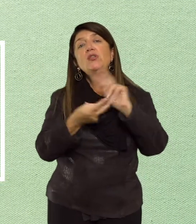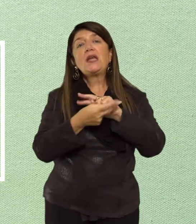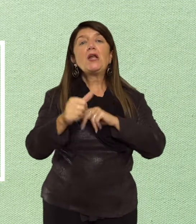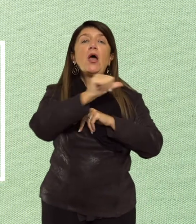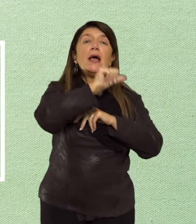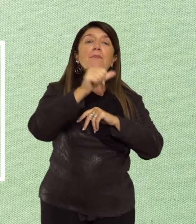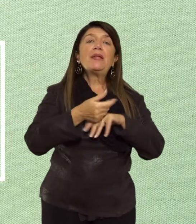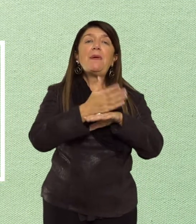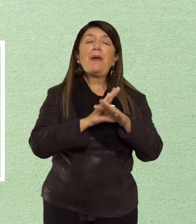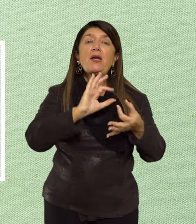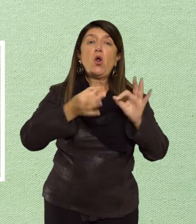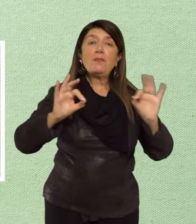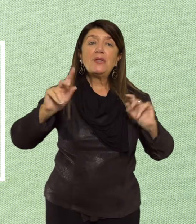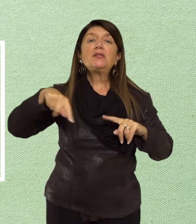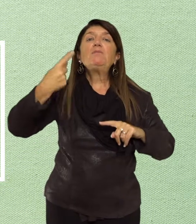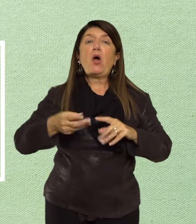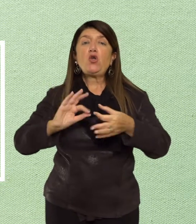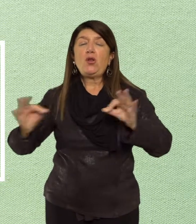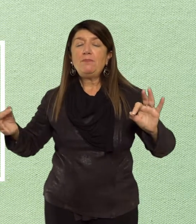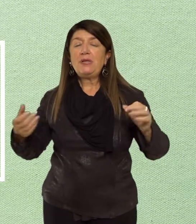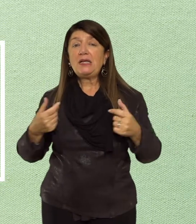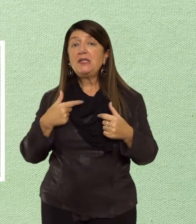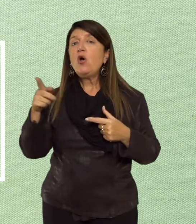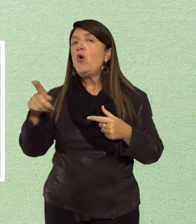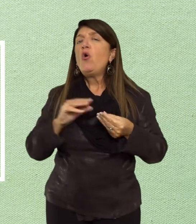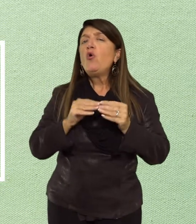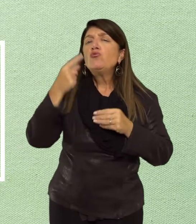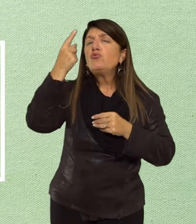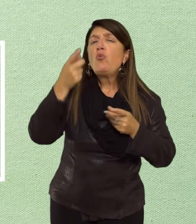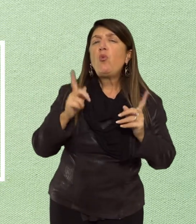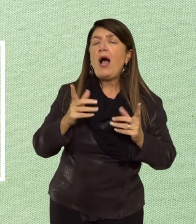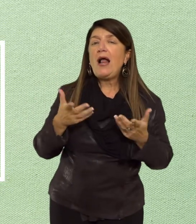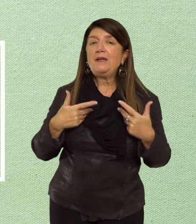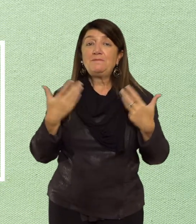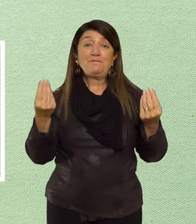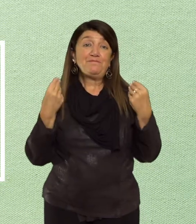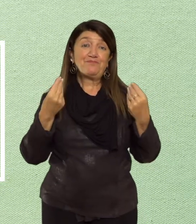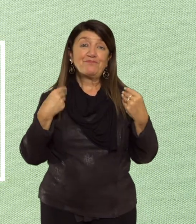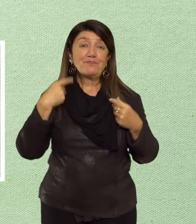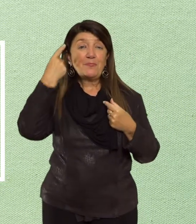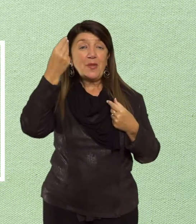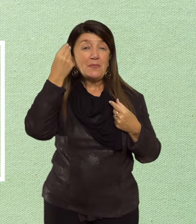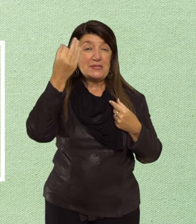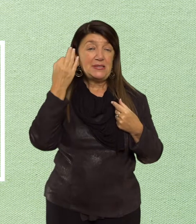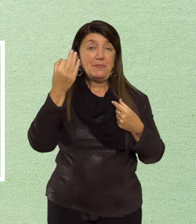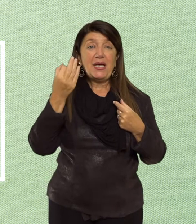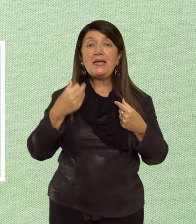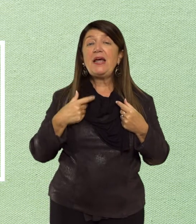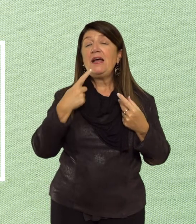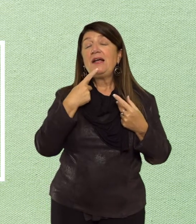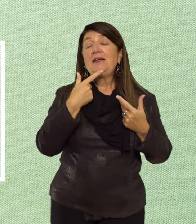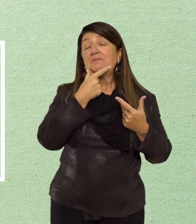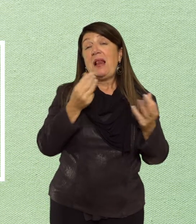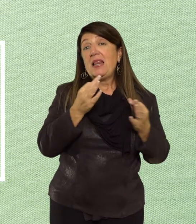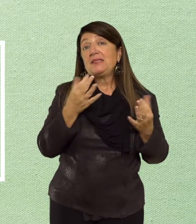le Paralimpiadi e poi le Olimpiadi. Sì, ma pensandoci sarebbe una cosa fantastica, ma oggettivamente impossibile, nel senso